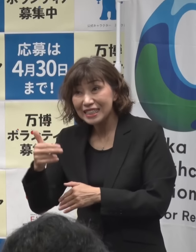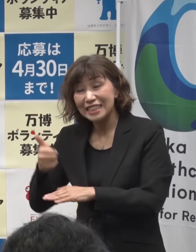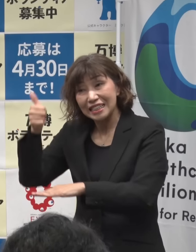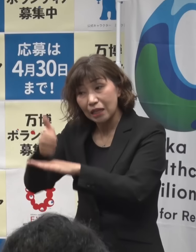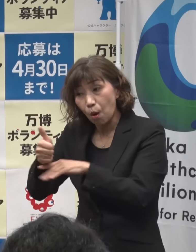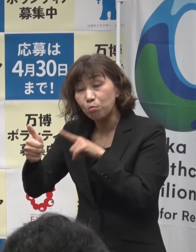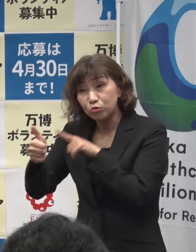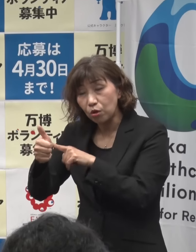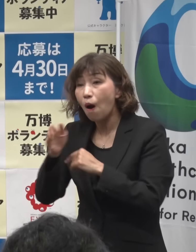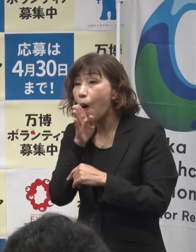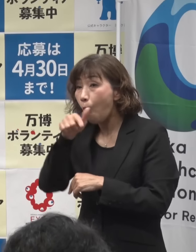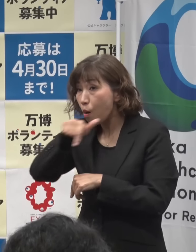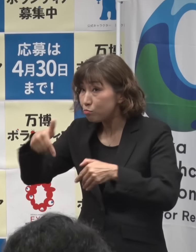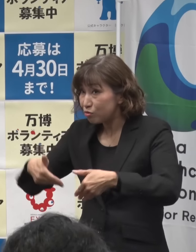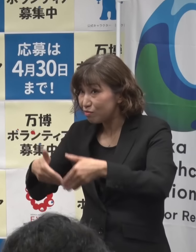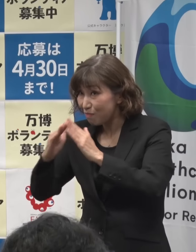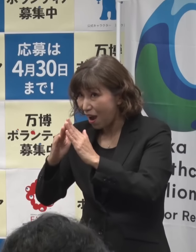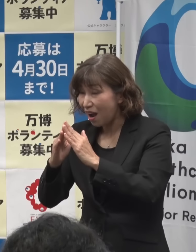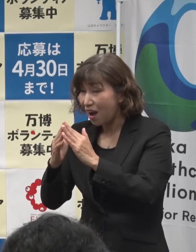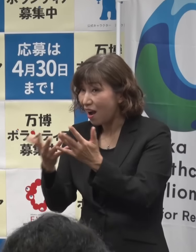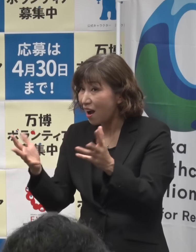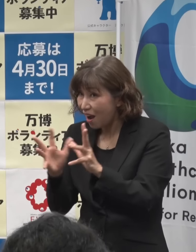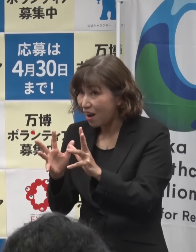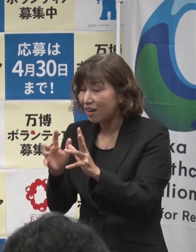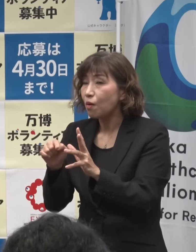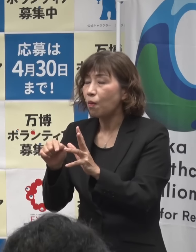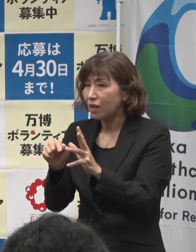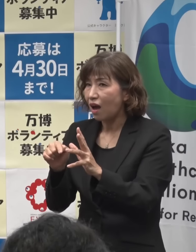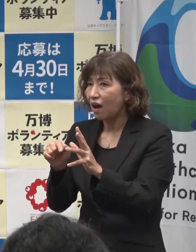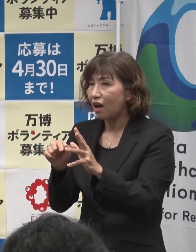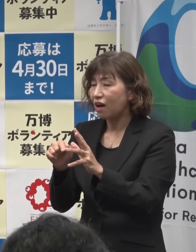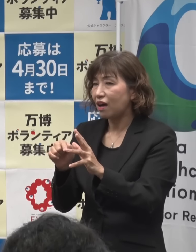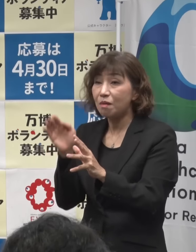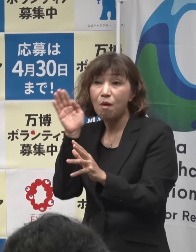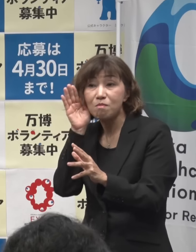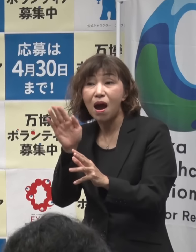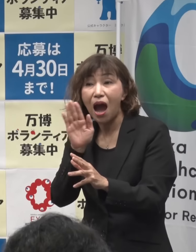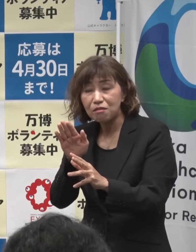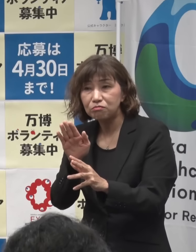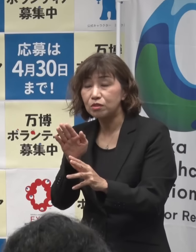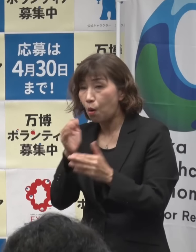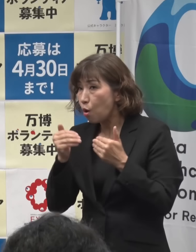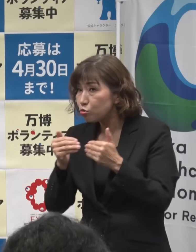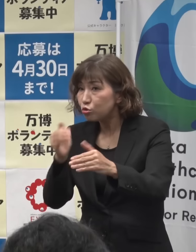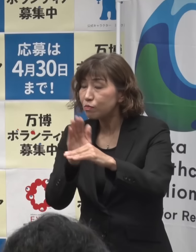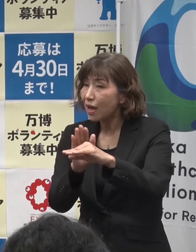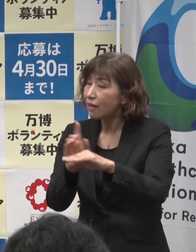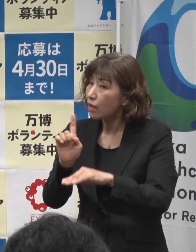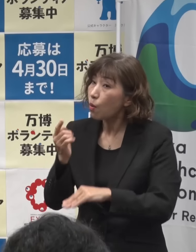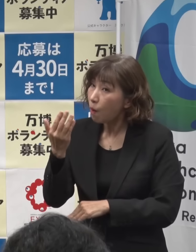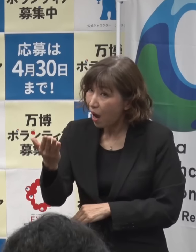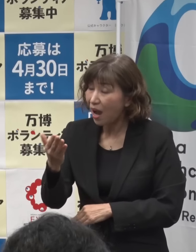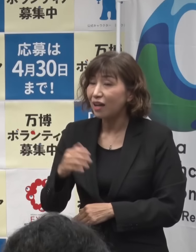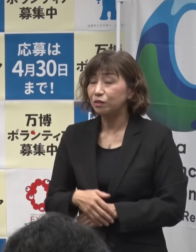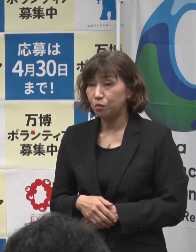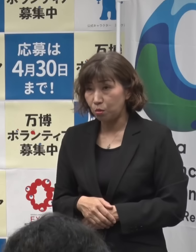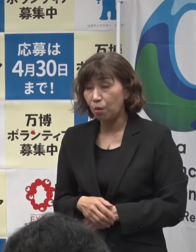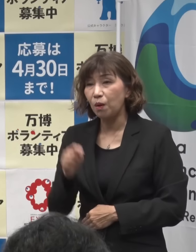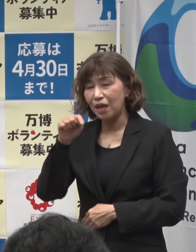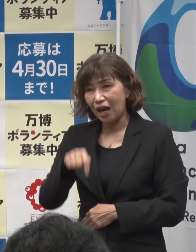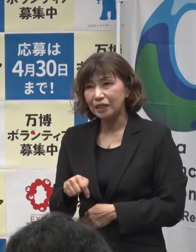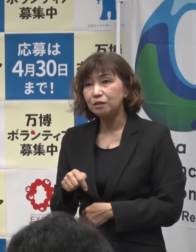設置するということもあの記されてますけれども、どういうふうにあの議論を進めていきたい考えかというのと、あと、まあ、そのこの中にある